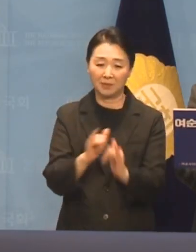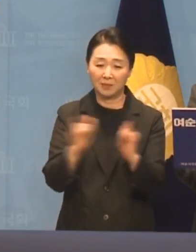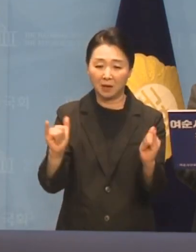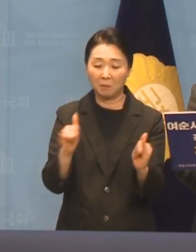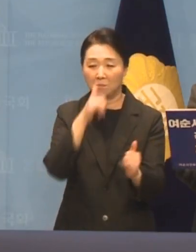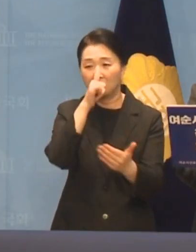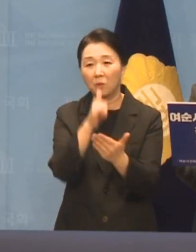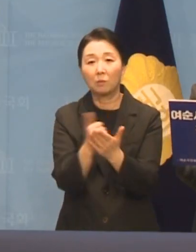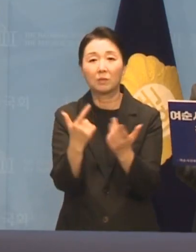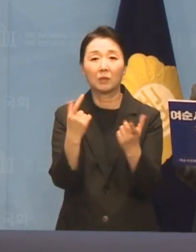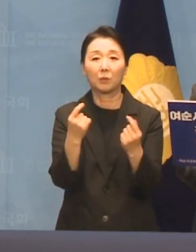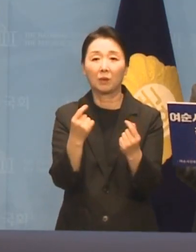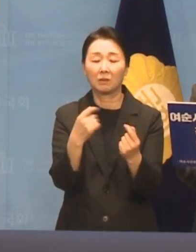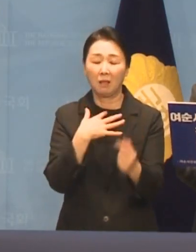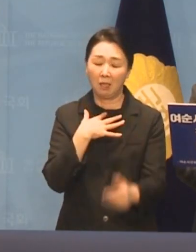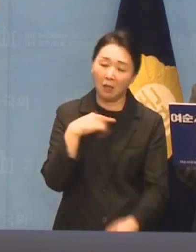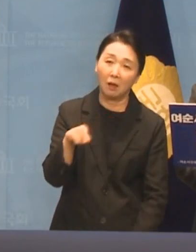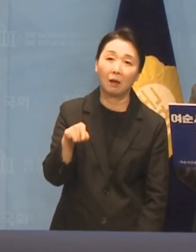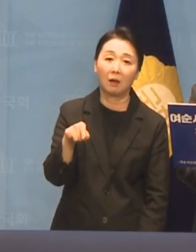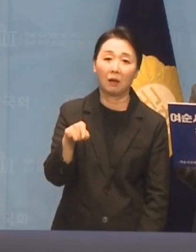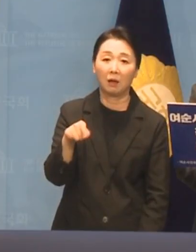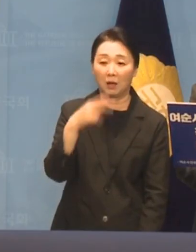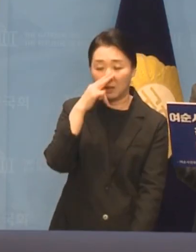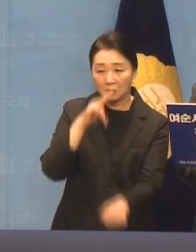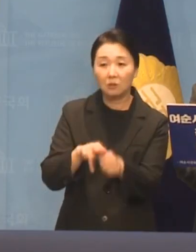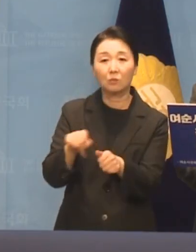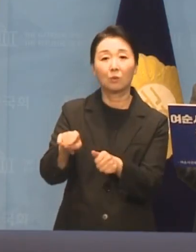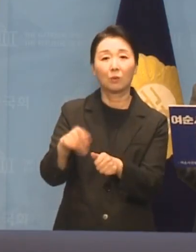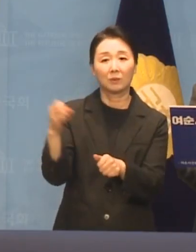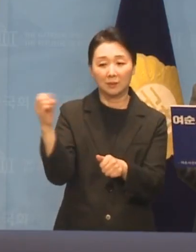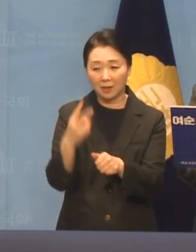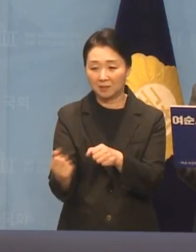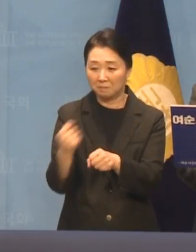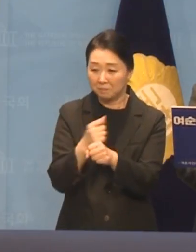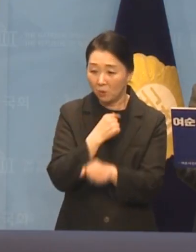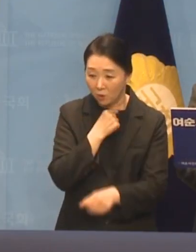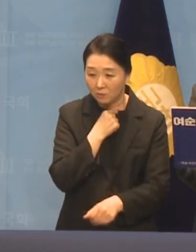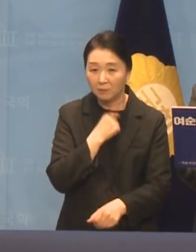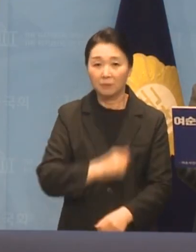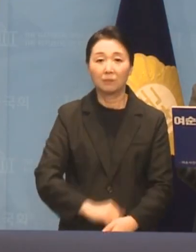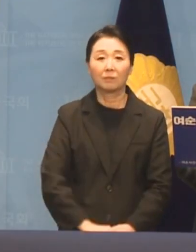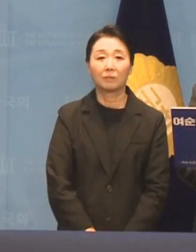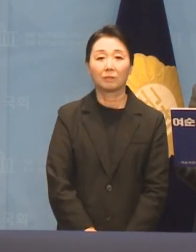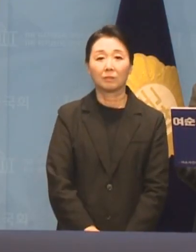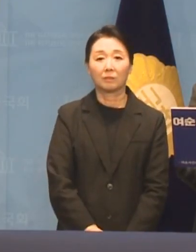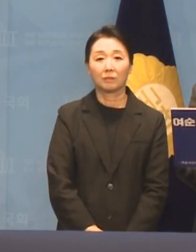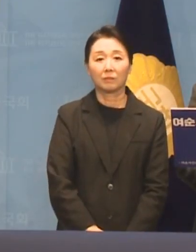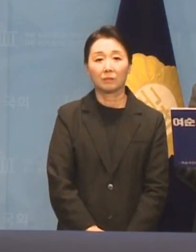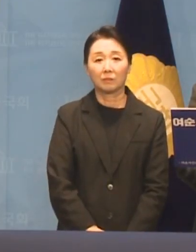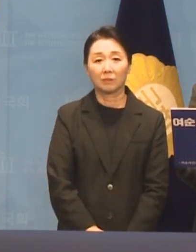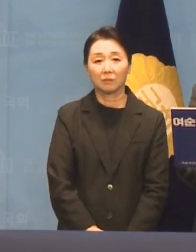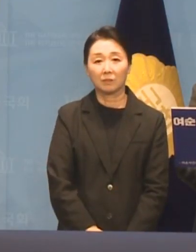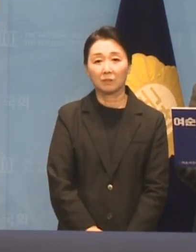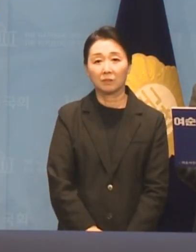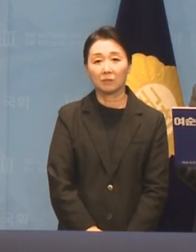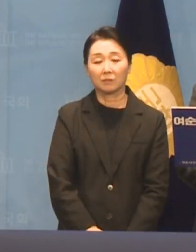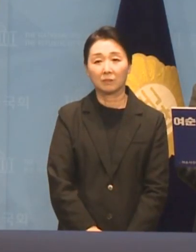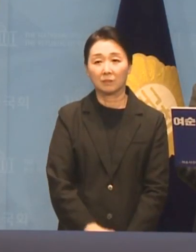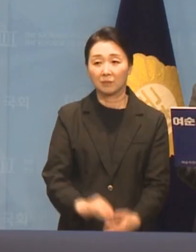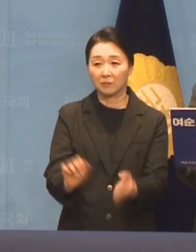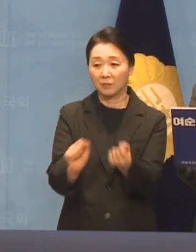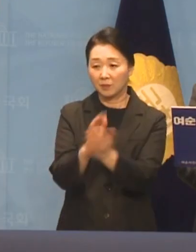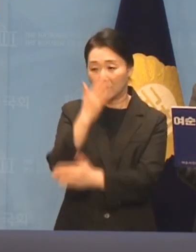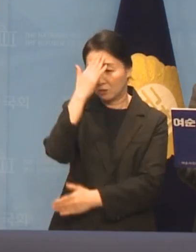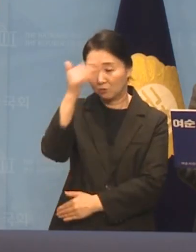없는 극악무도한 시도를 다시 재현하려 한 겁니다. 이처럼 무도한 내란